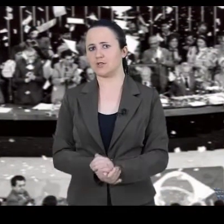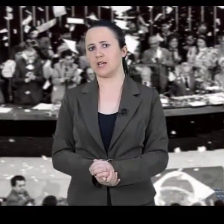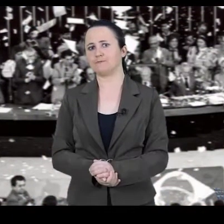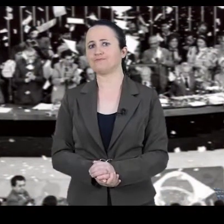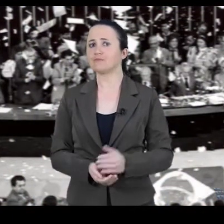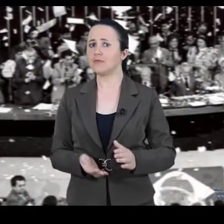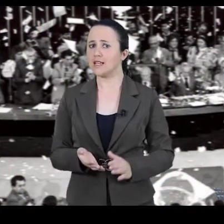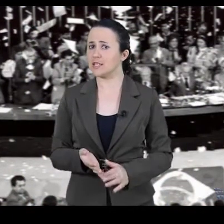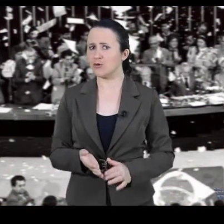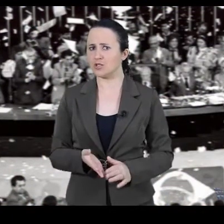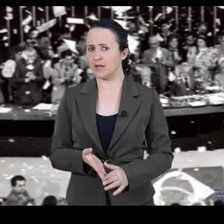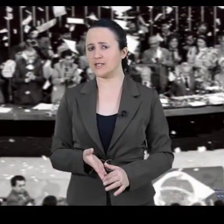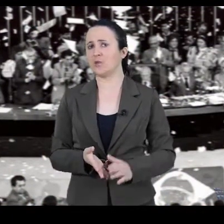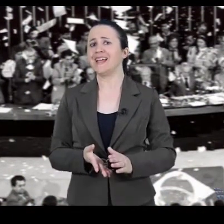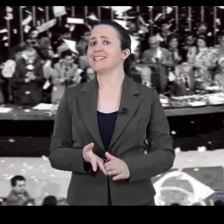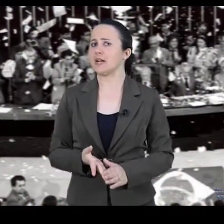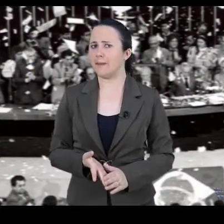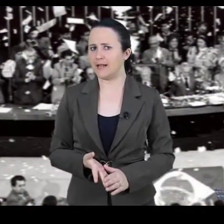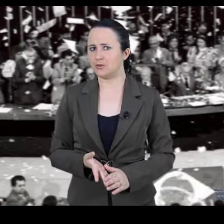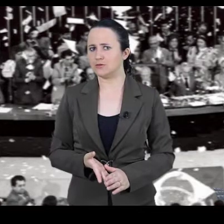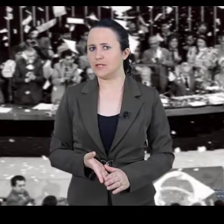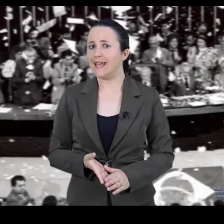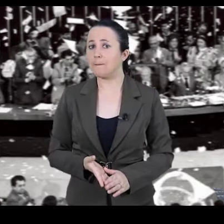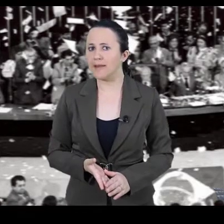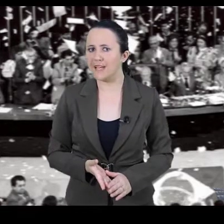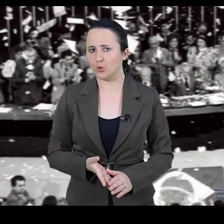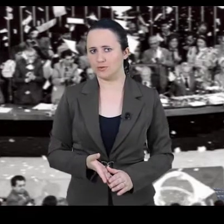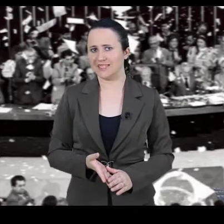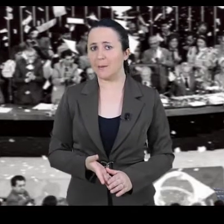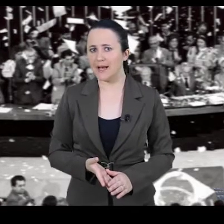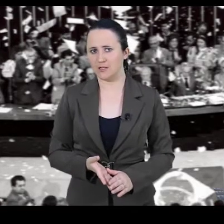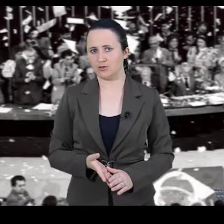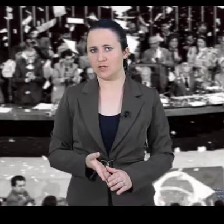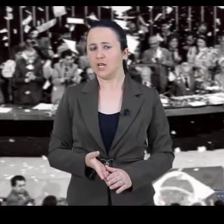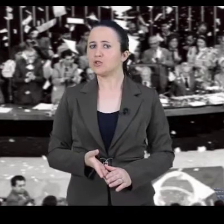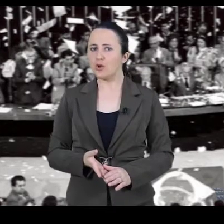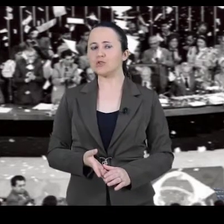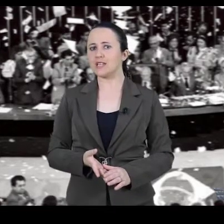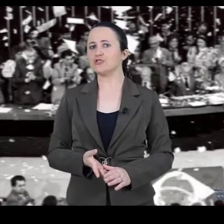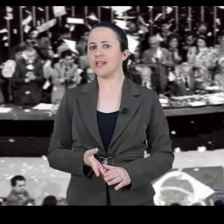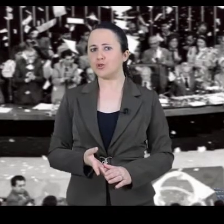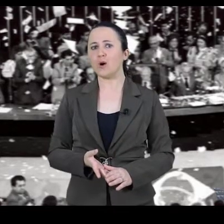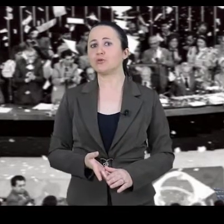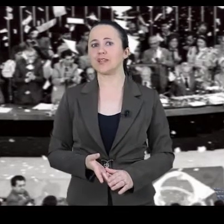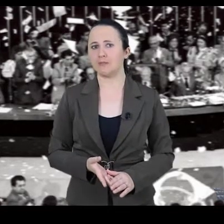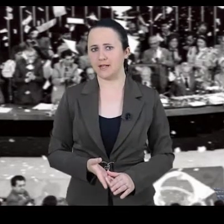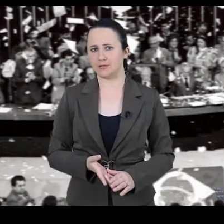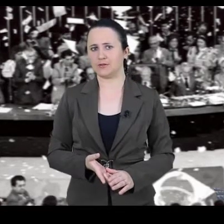social. Saúde, educação, trabalho, emprego, trabalho. Todos têm direito ao trabalho,